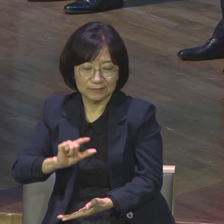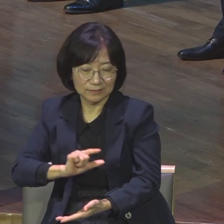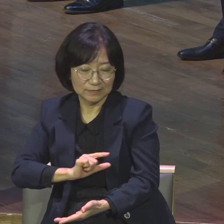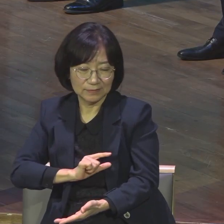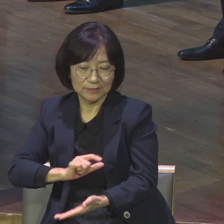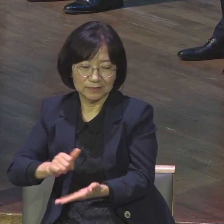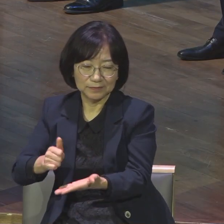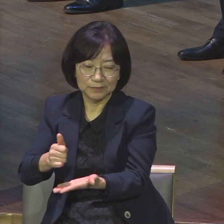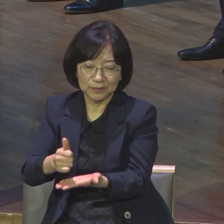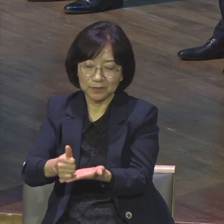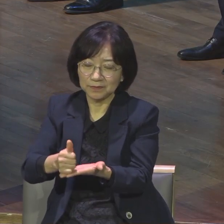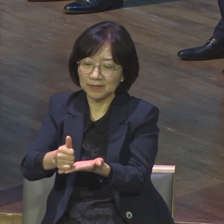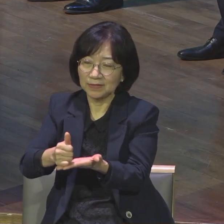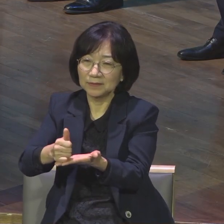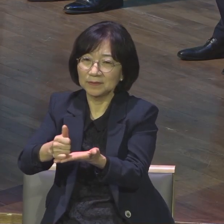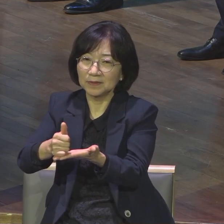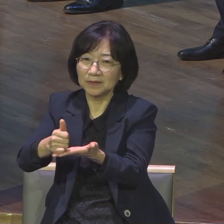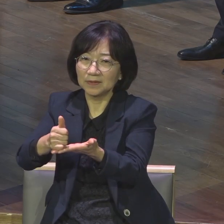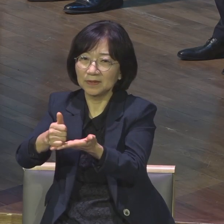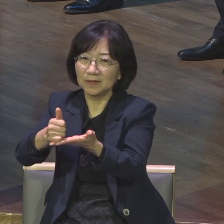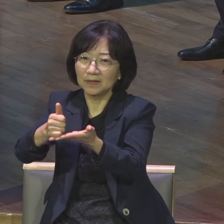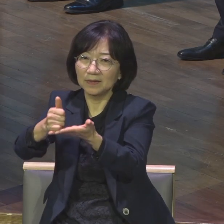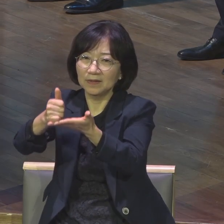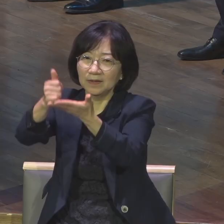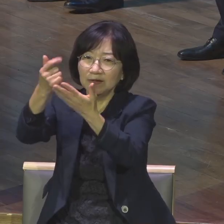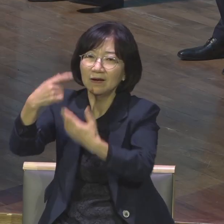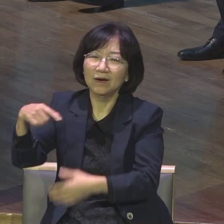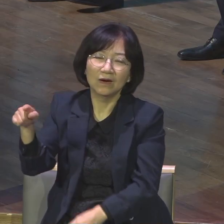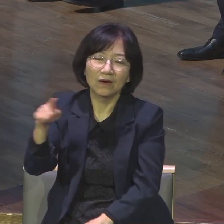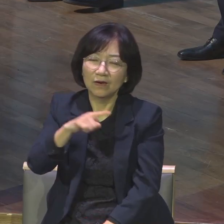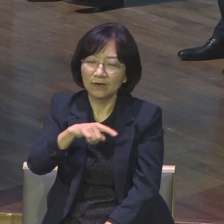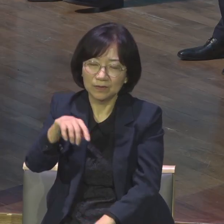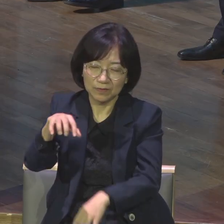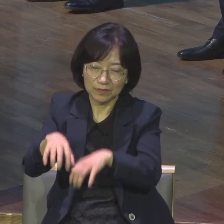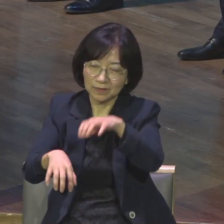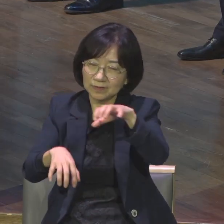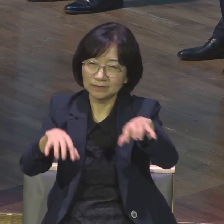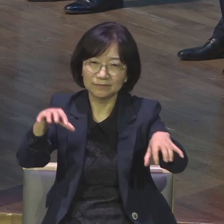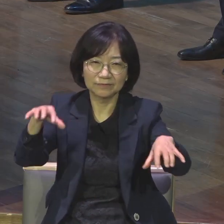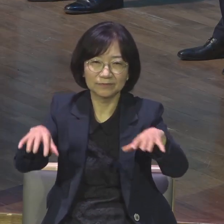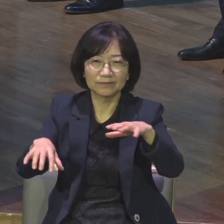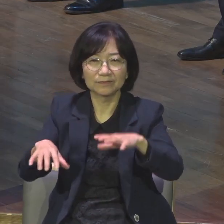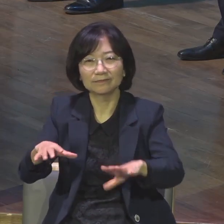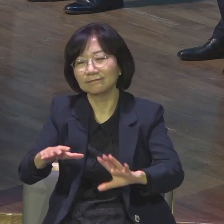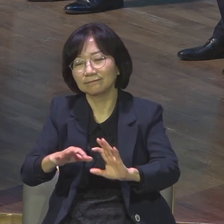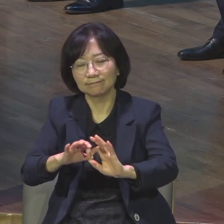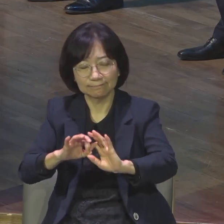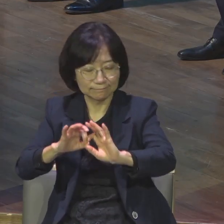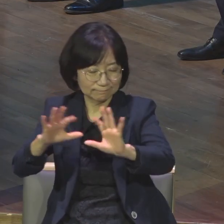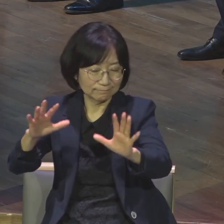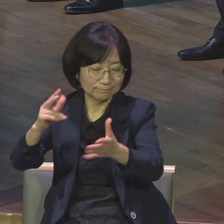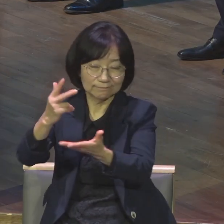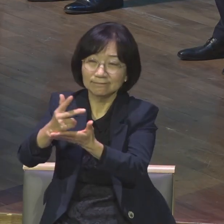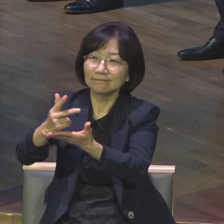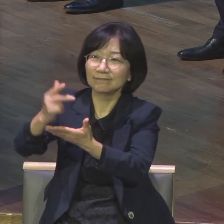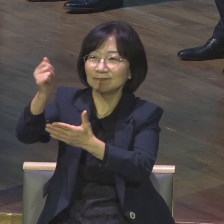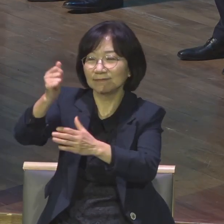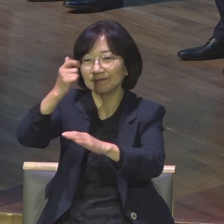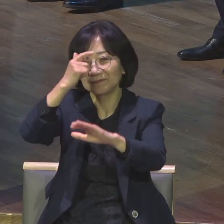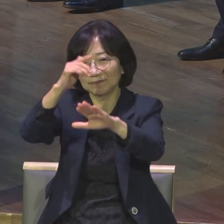주의 이름 높이며 어느 곳에 서든지